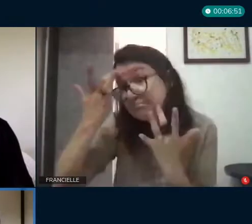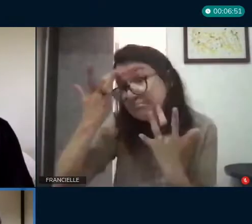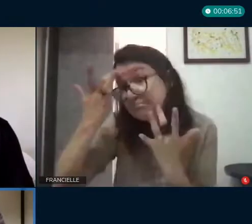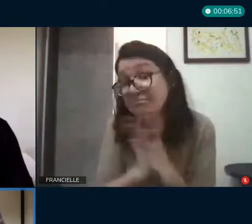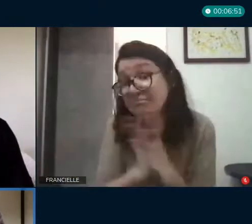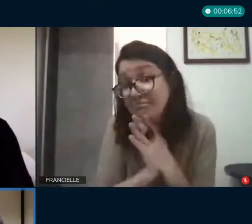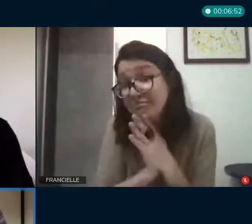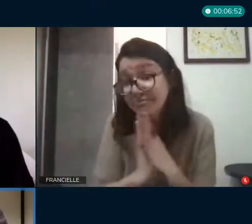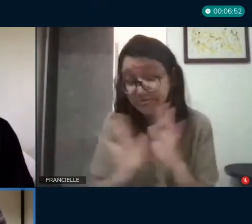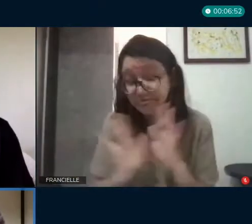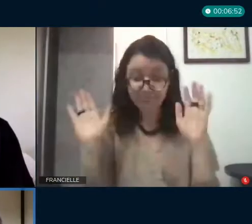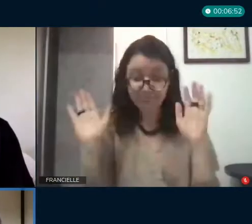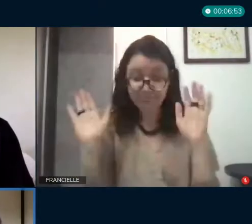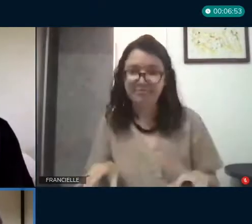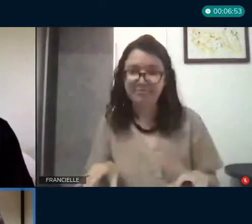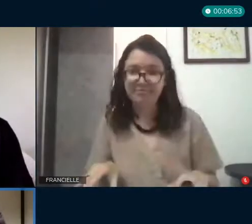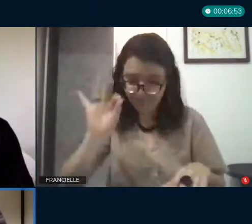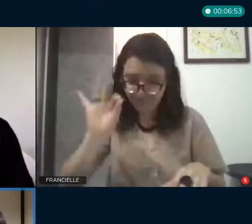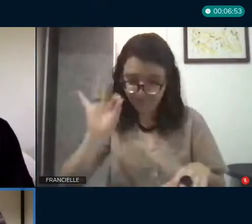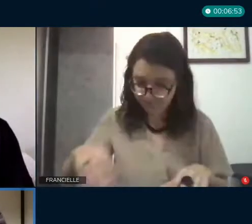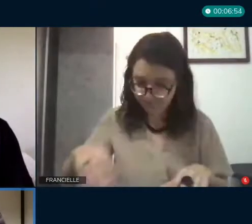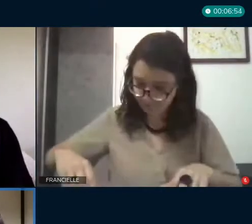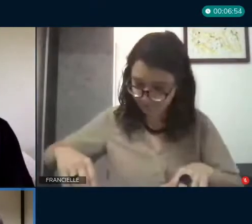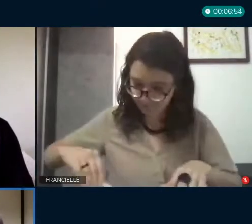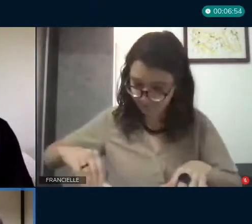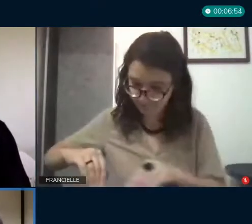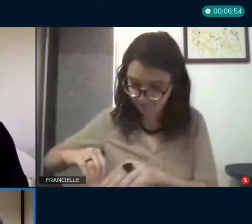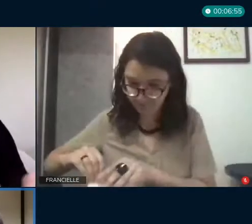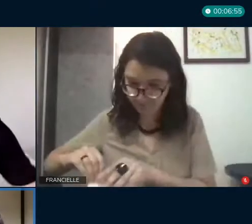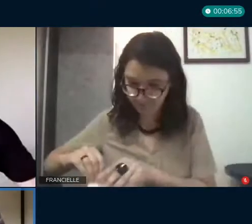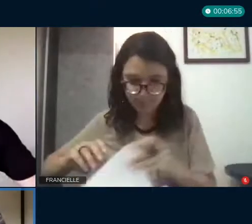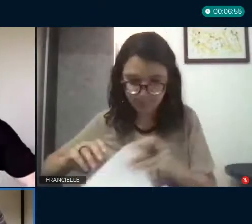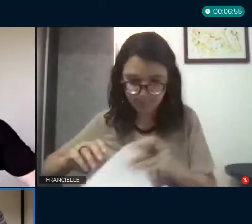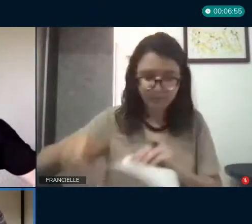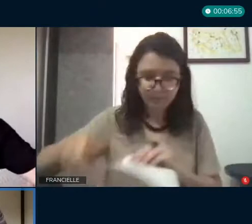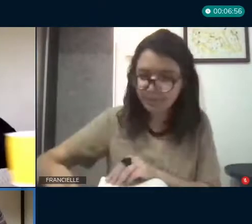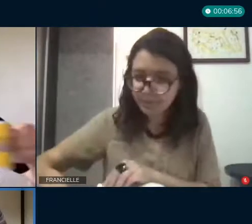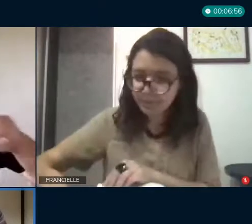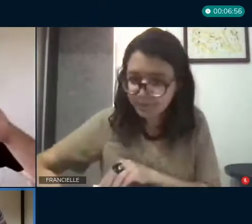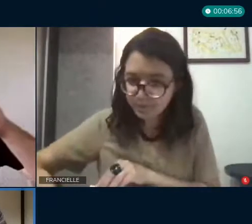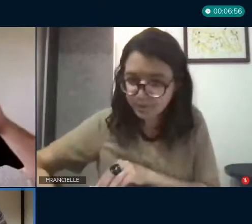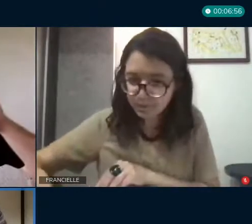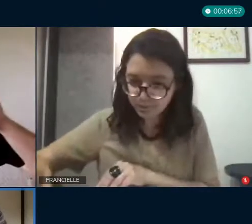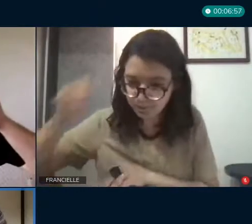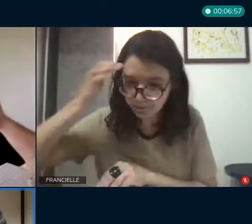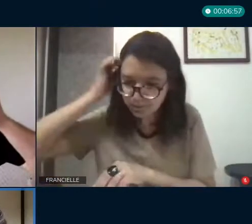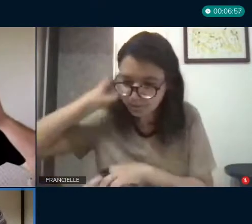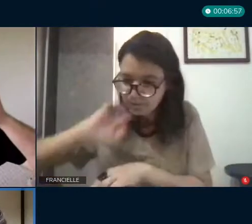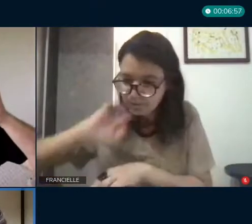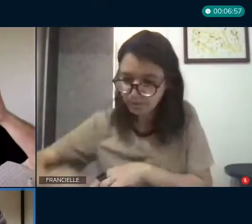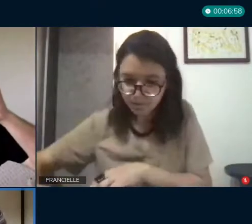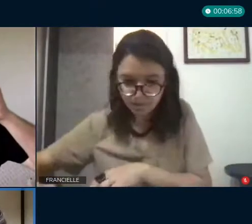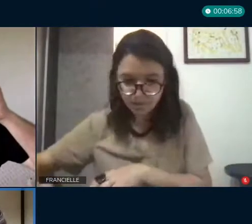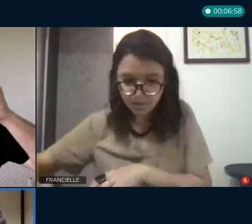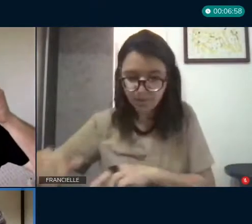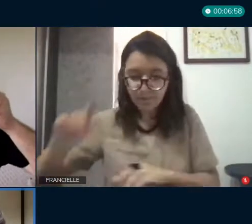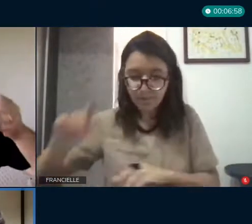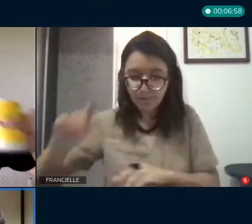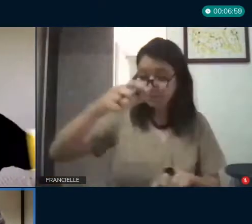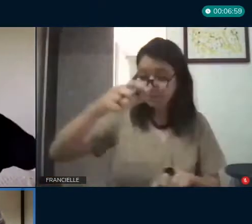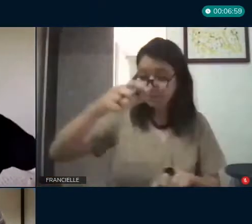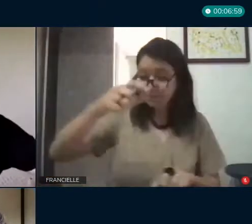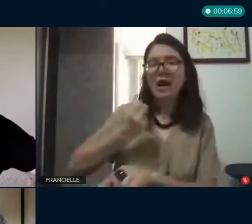talvez só uma nota de rodapé simples em relação a algumas metodologias de ensino que aconteceram com os surdos durante esse período